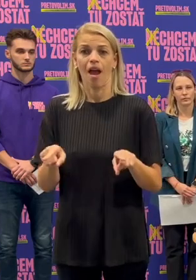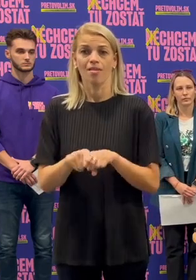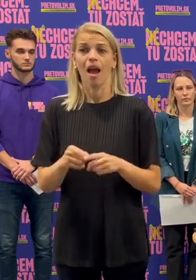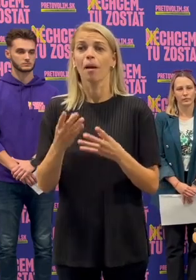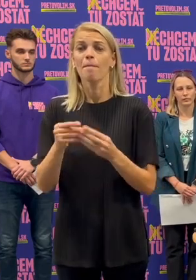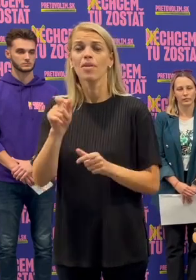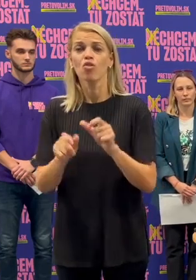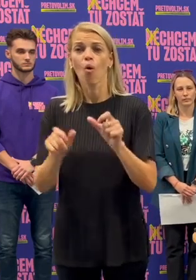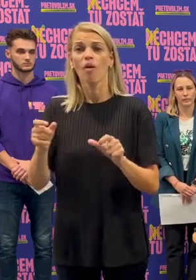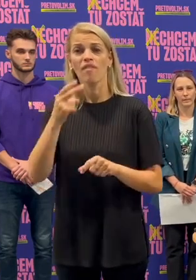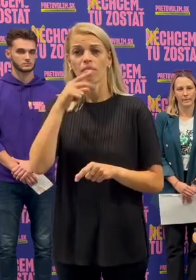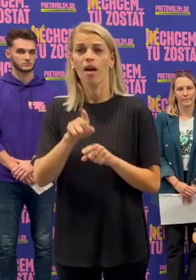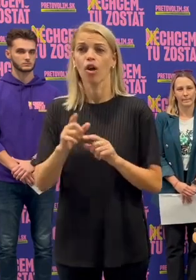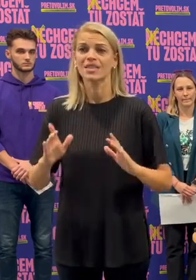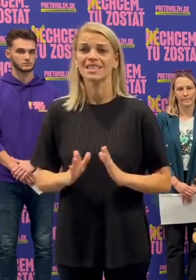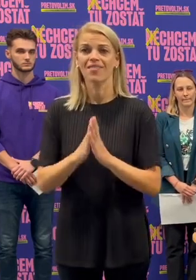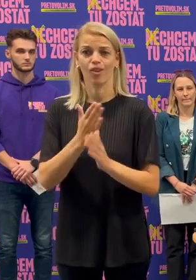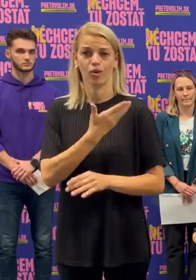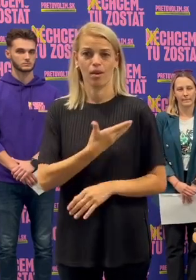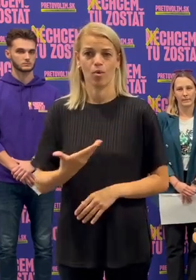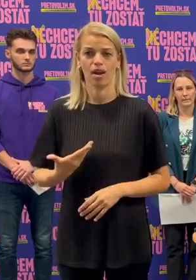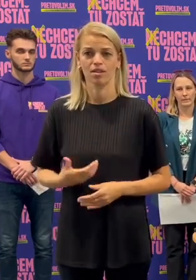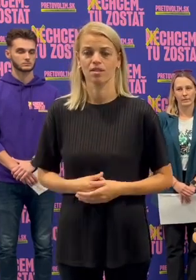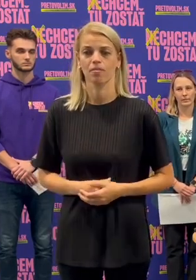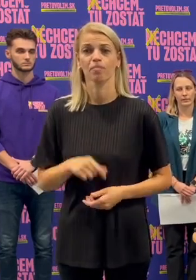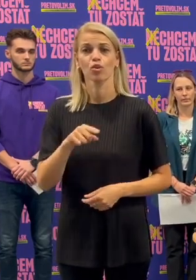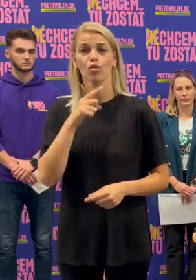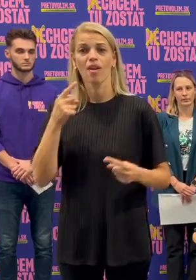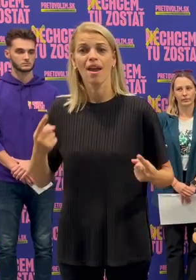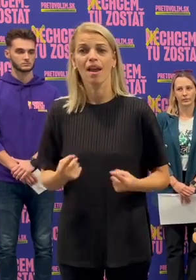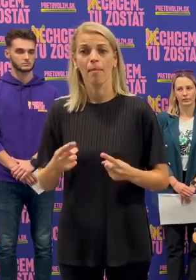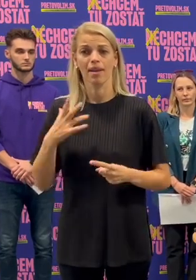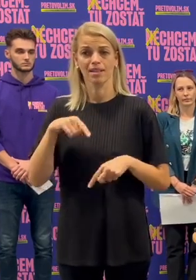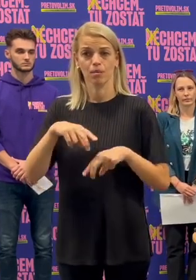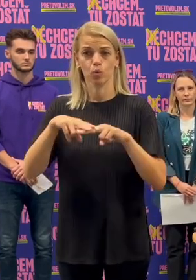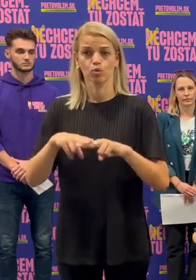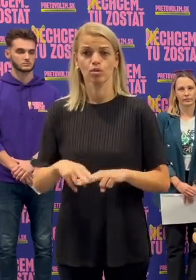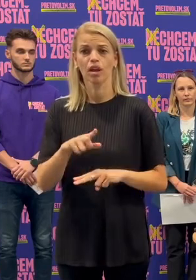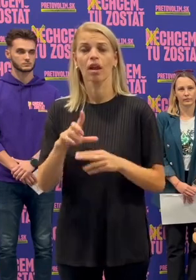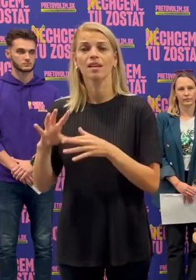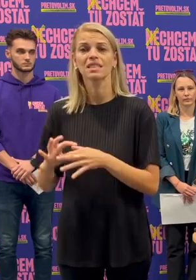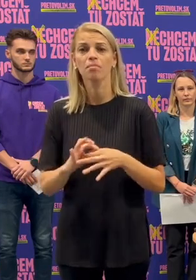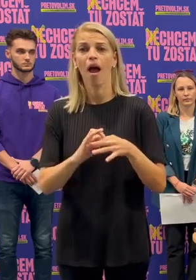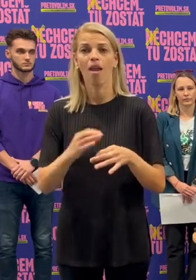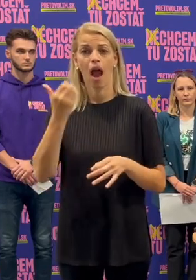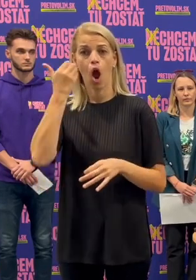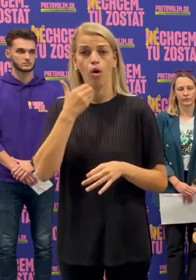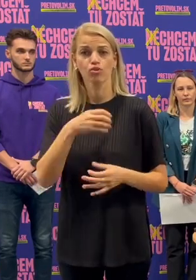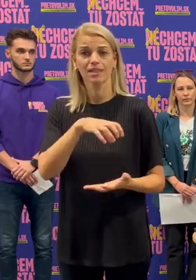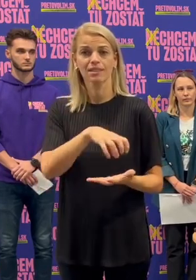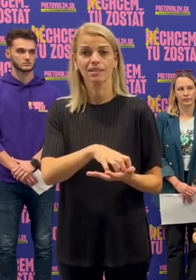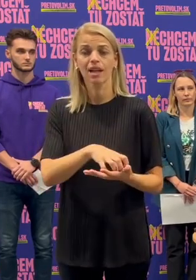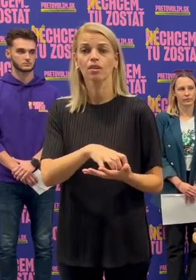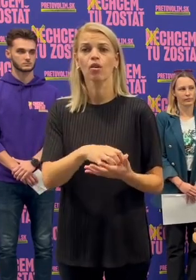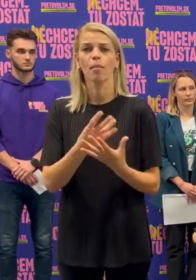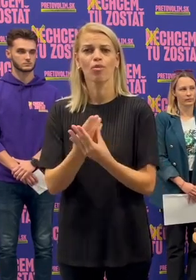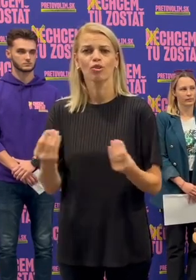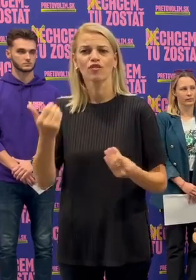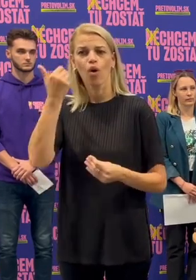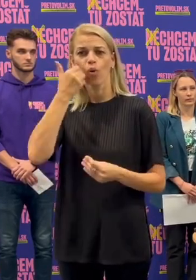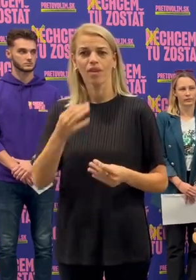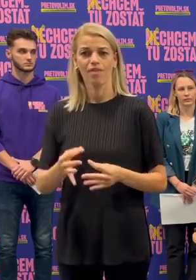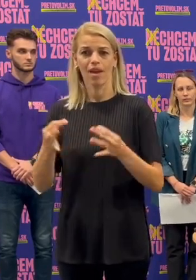mnohé vnímame ako sviatok demokracie. Takže toto je kampaň Chcem tu zostať, ktorá spája občiansky sektor, ktorá spája množstvo ľudí vo